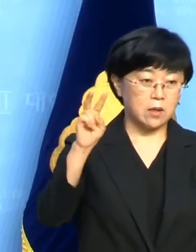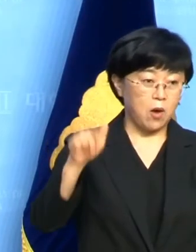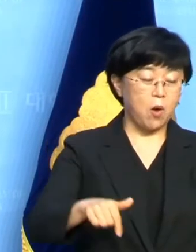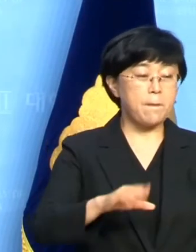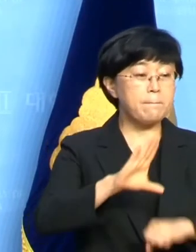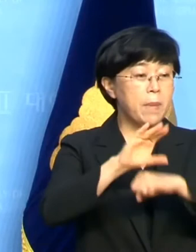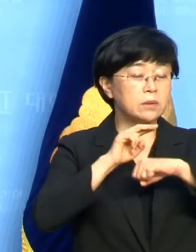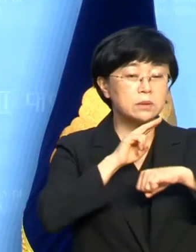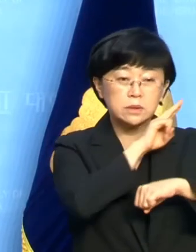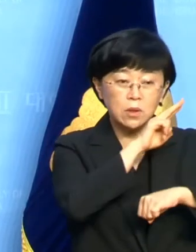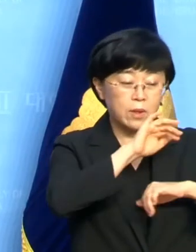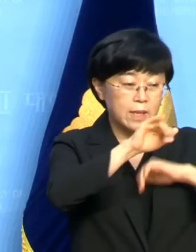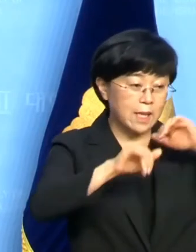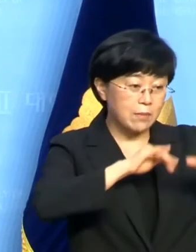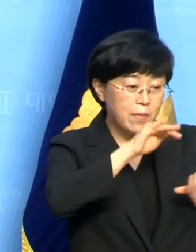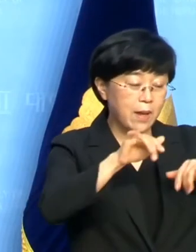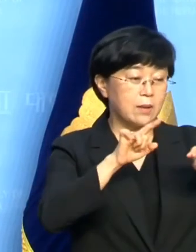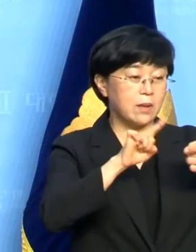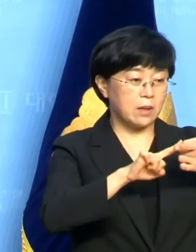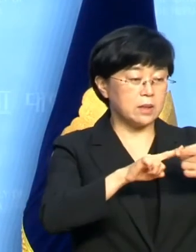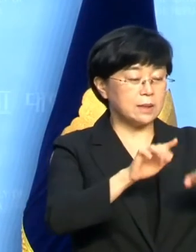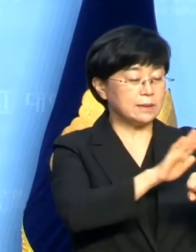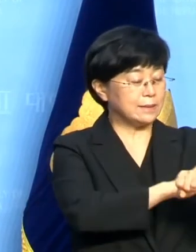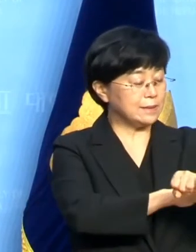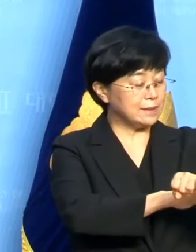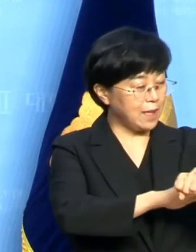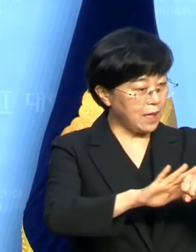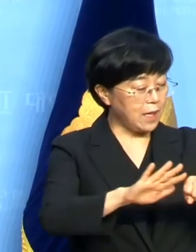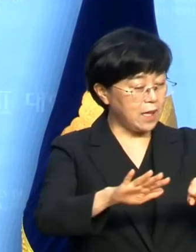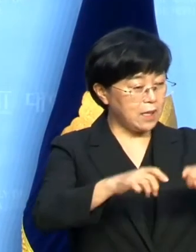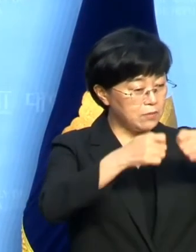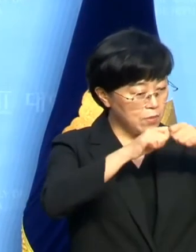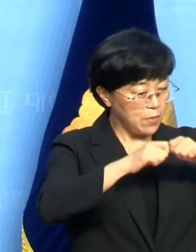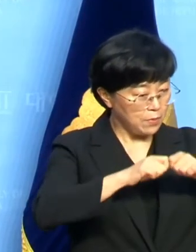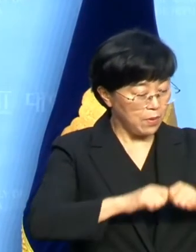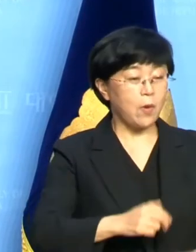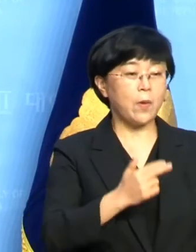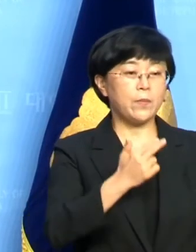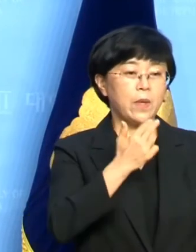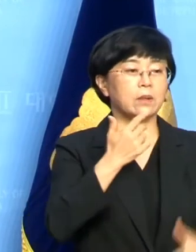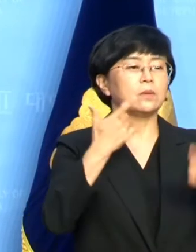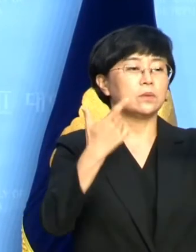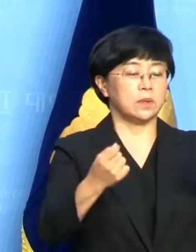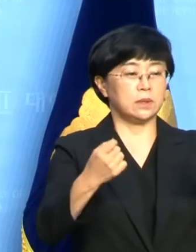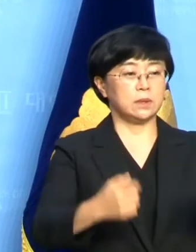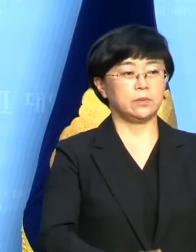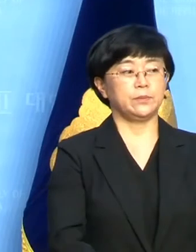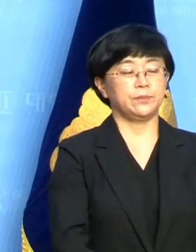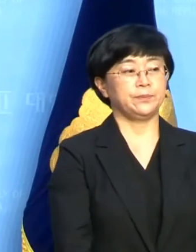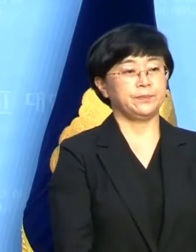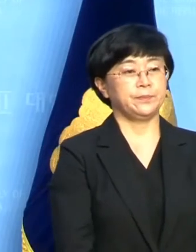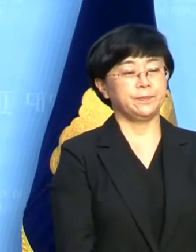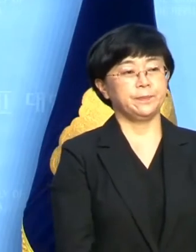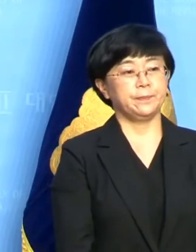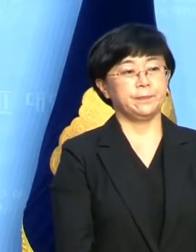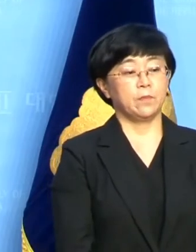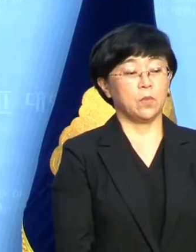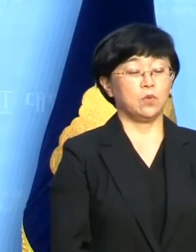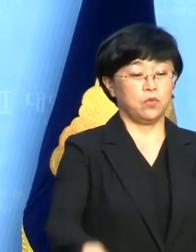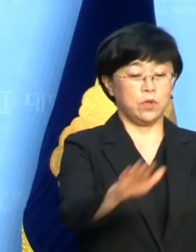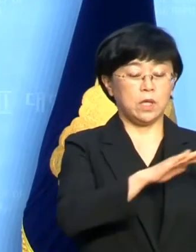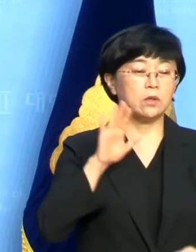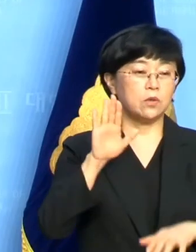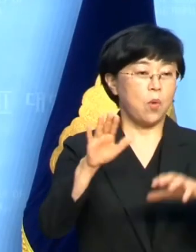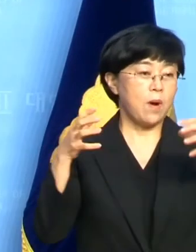의혹 해소 등 어느 또 제대로 하지 않겠다는 말과 다름이 없습니다 이엘 우리